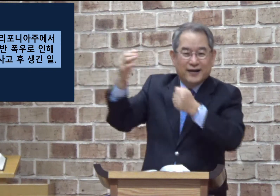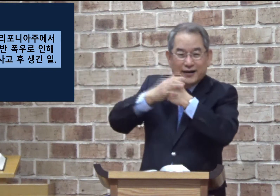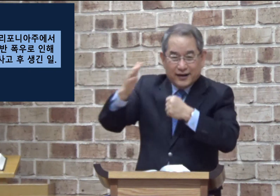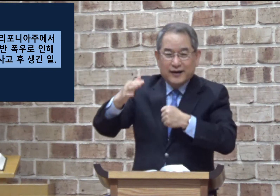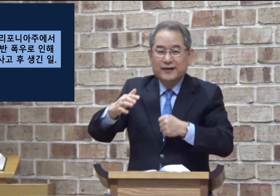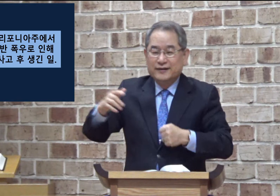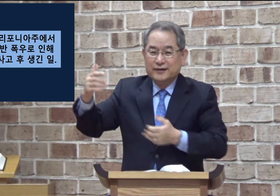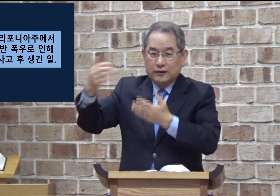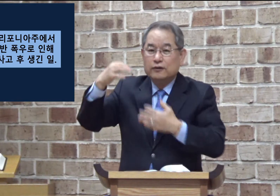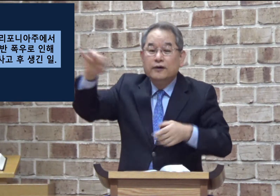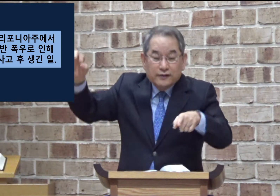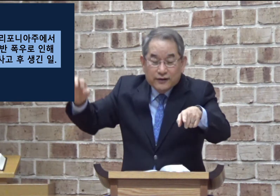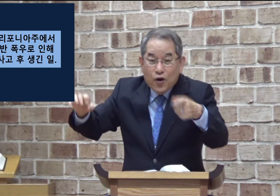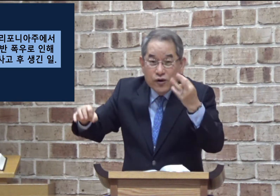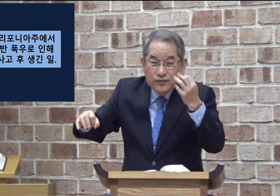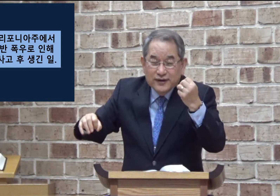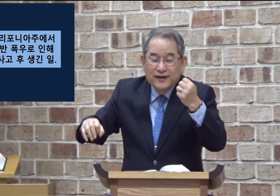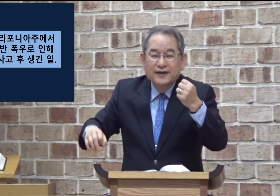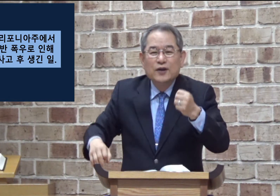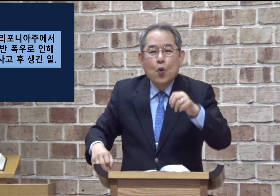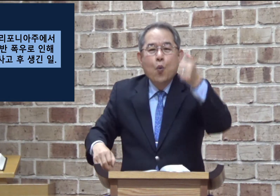호주에서 어떤 사람이 이 돌이 필요하다고 왔습니다.